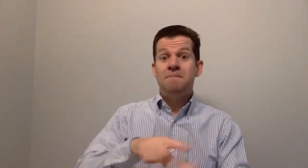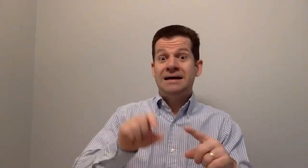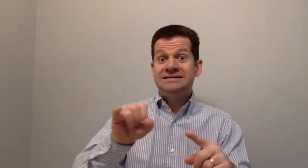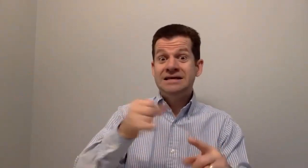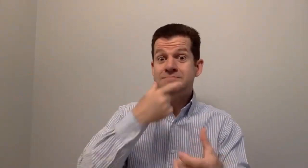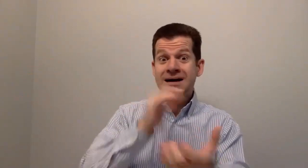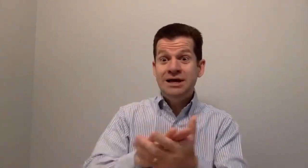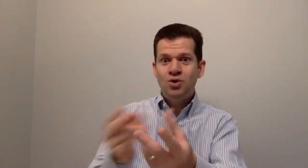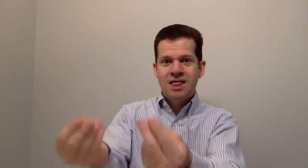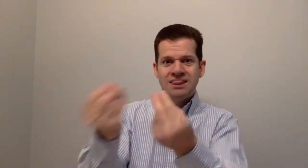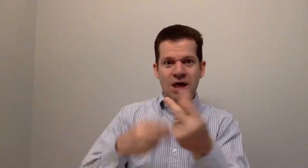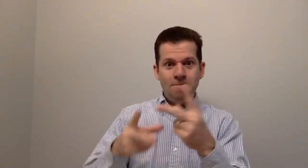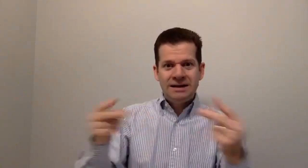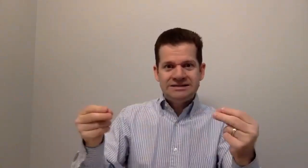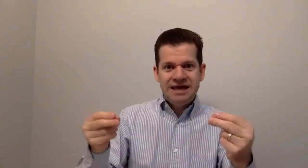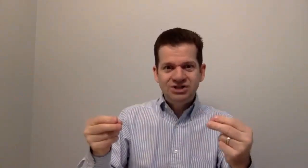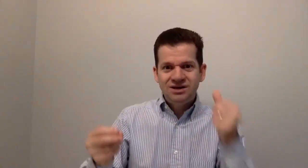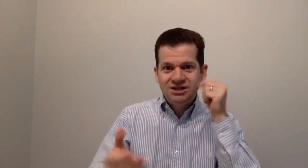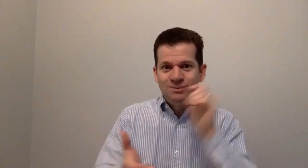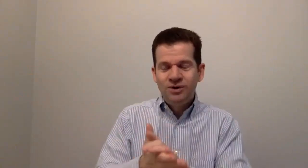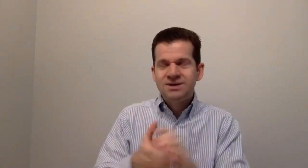Mas se marido dá um presente, esposa,